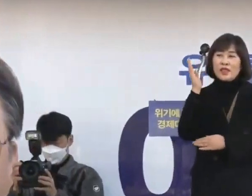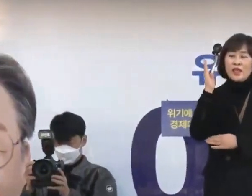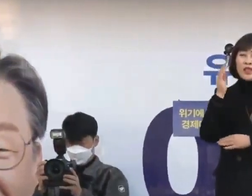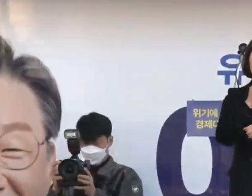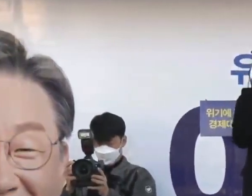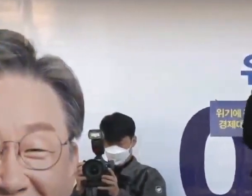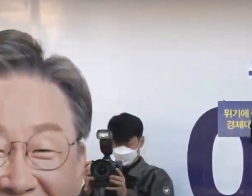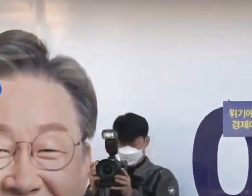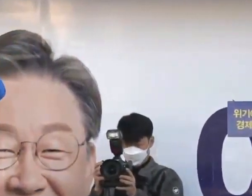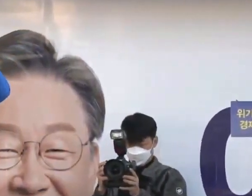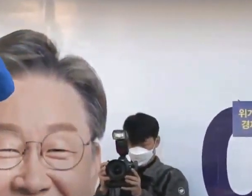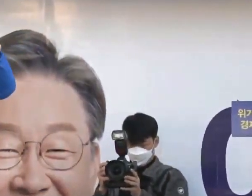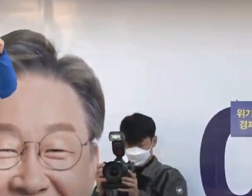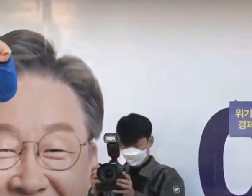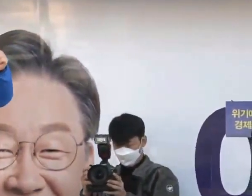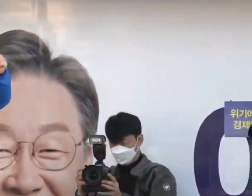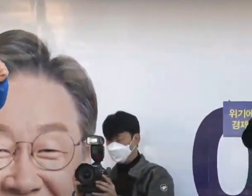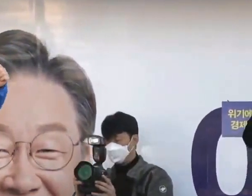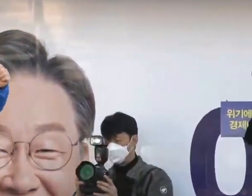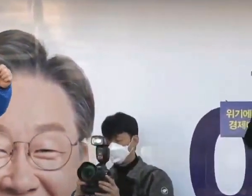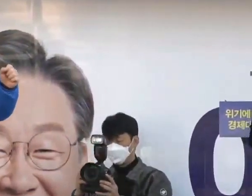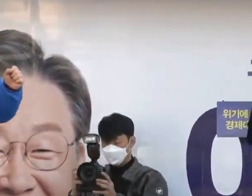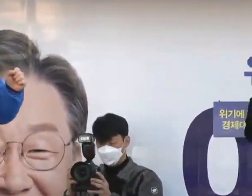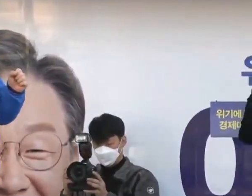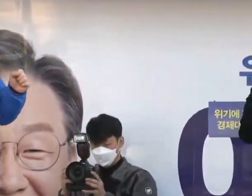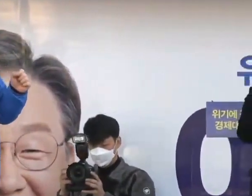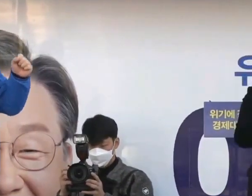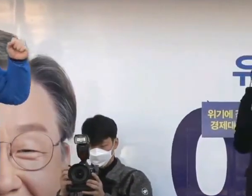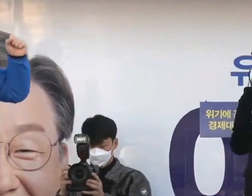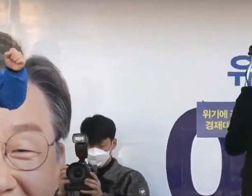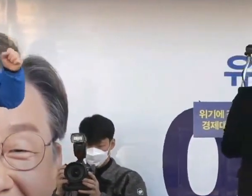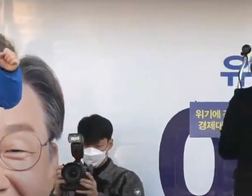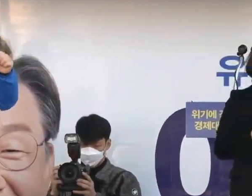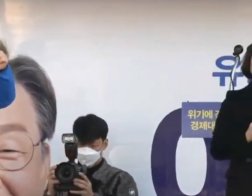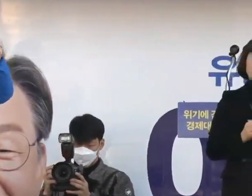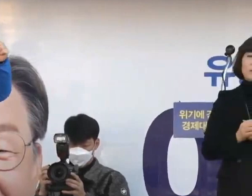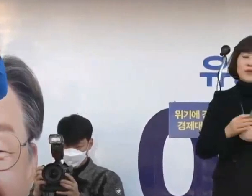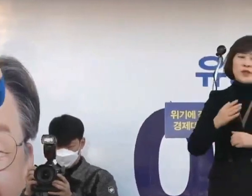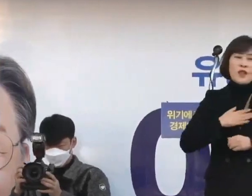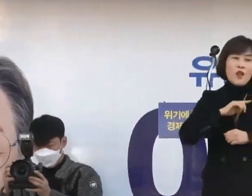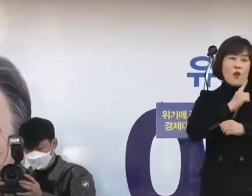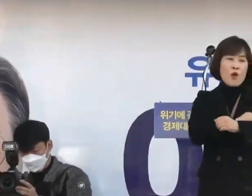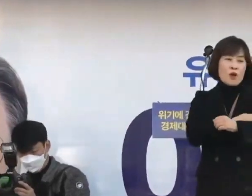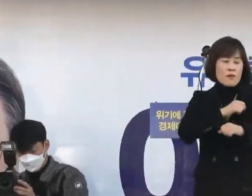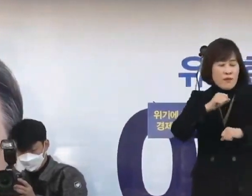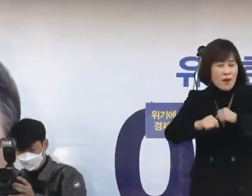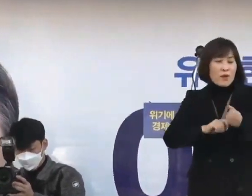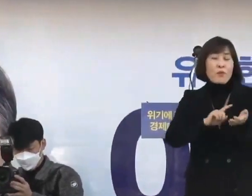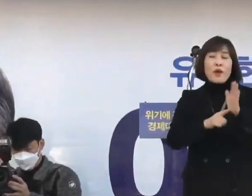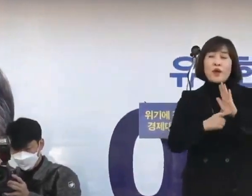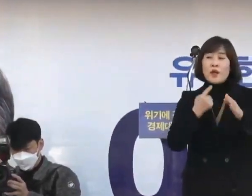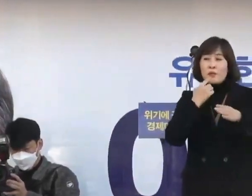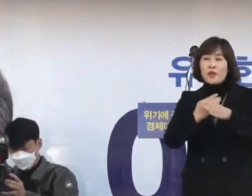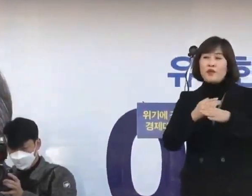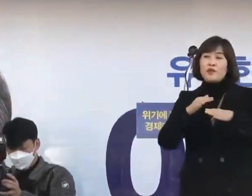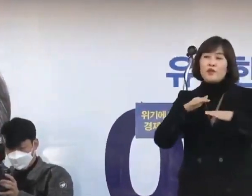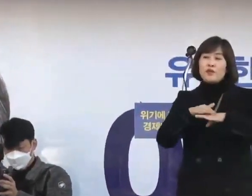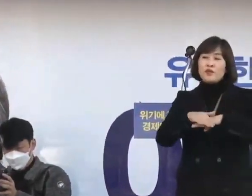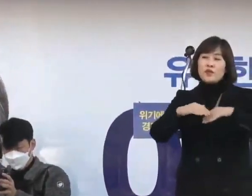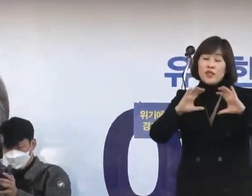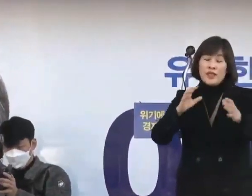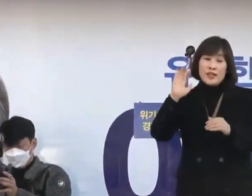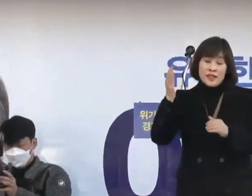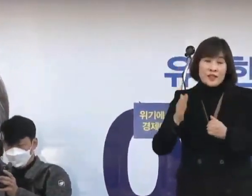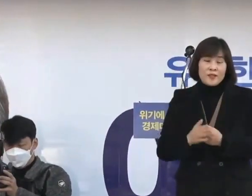하고 자유롭게 집회하고 주권 의지를 자유롭게 표현하는 민주공화국이 됐습니다.